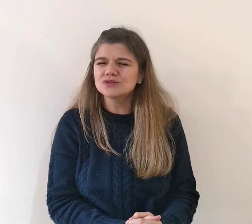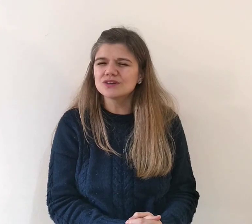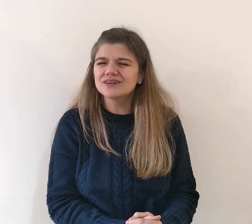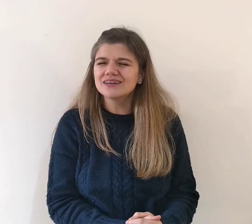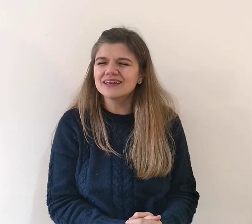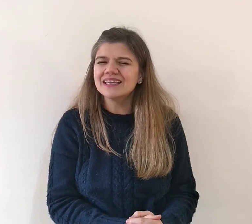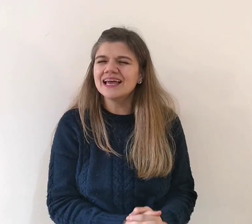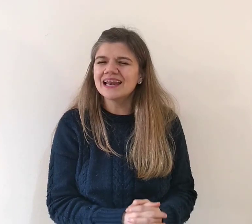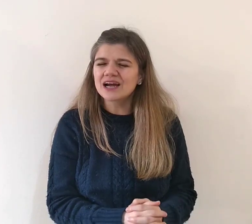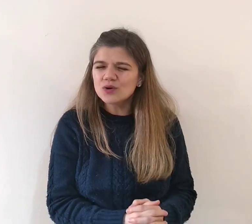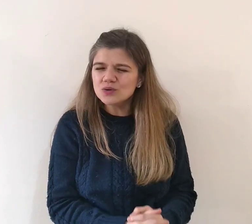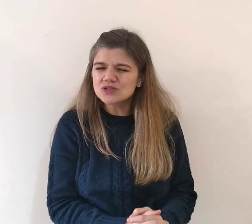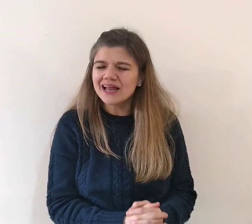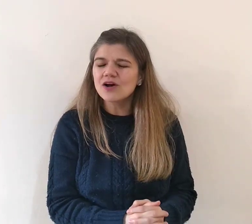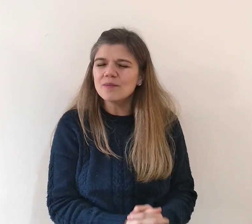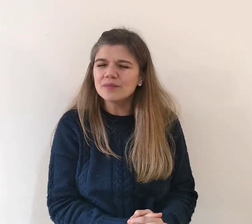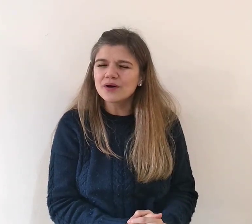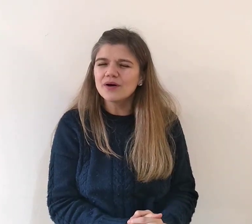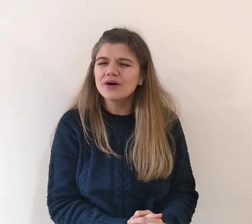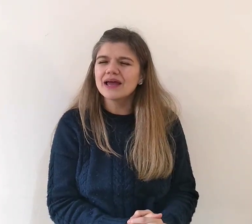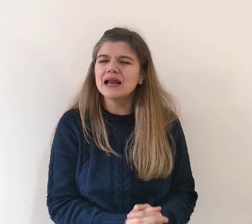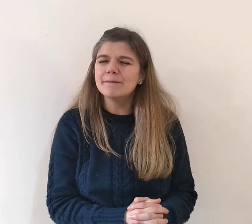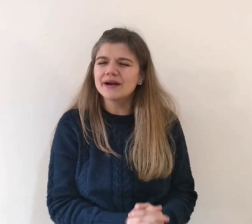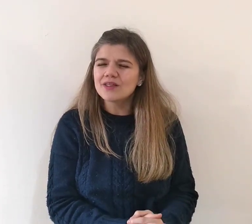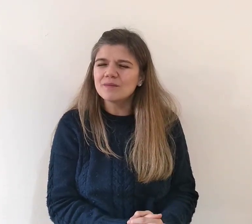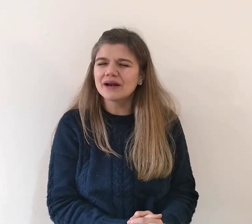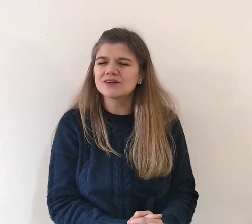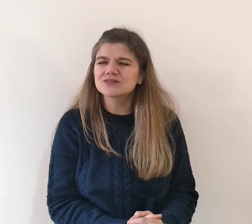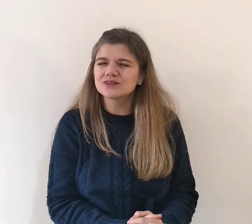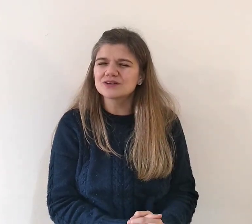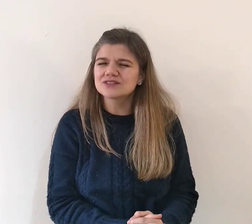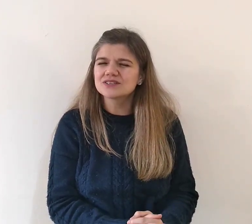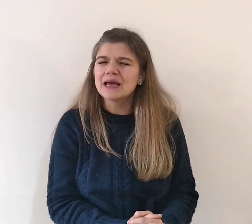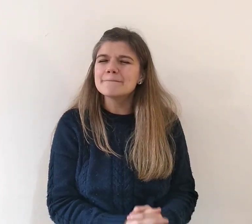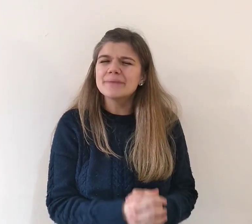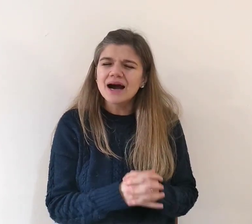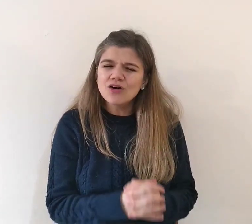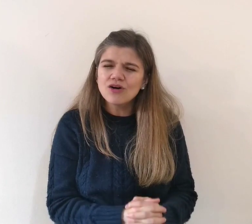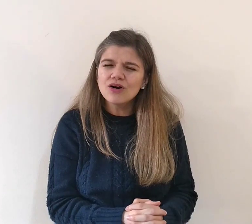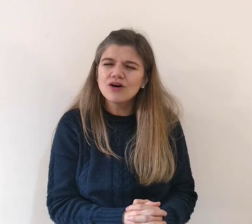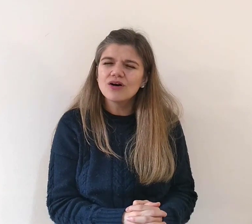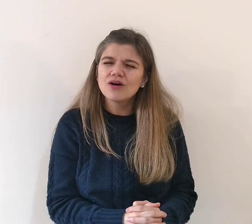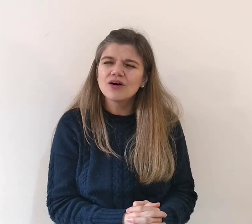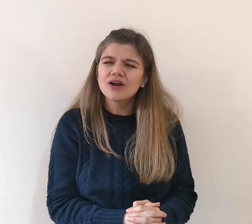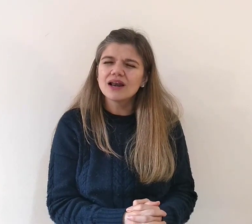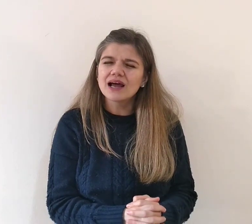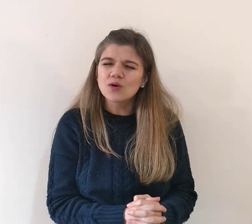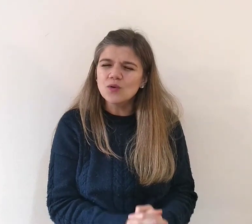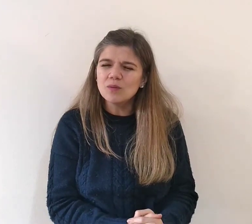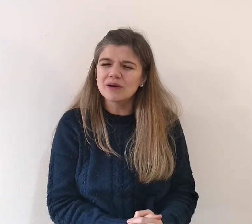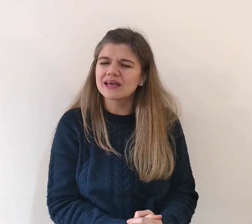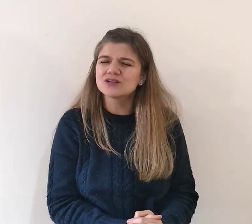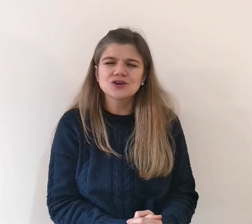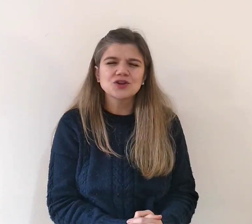justo, y en la cruz Él compró el perdón para nosotros, pagó la culpa que nosotros